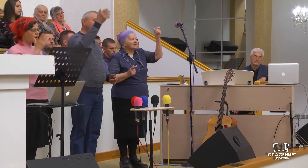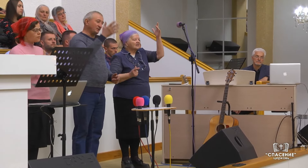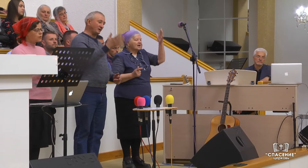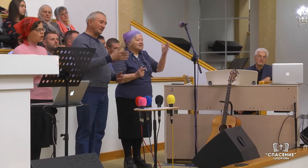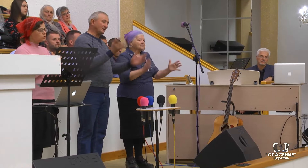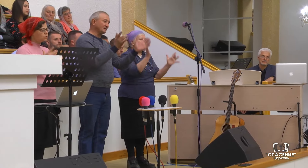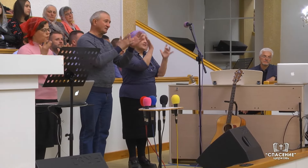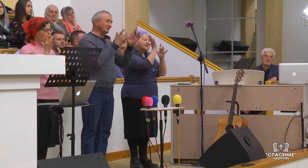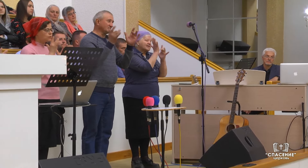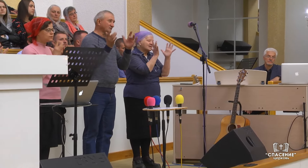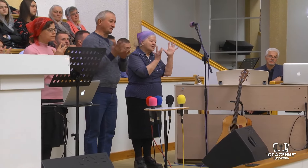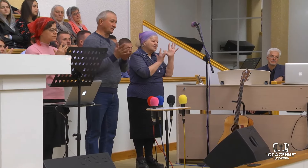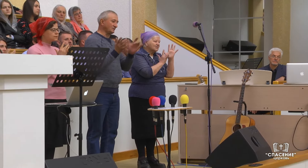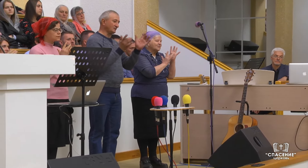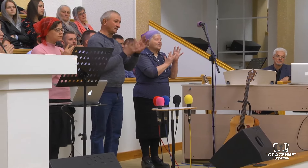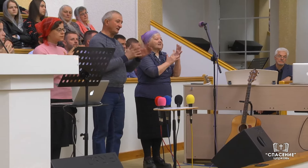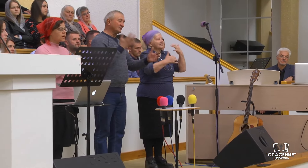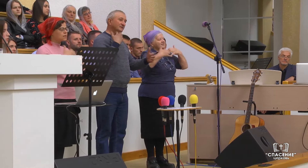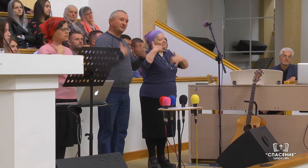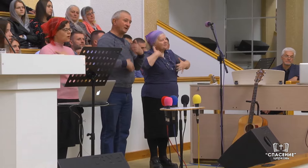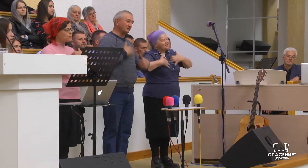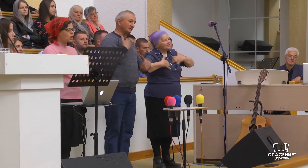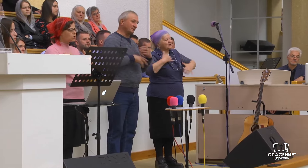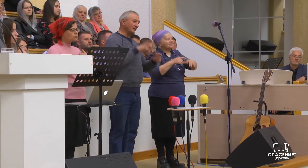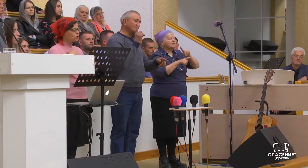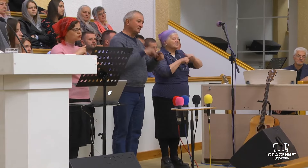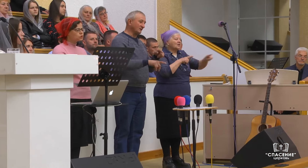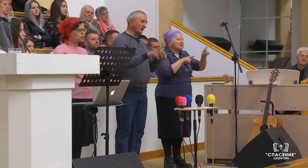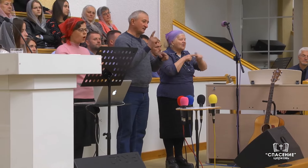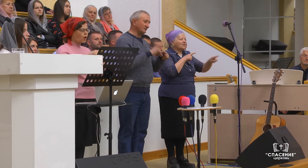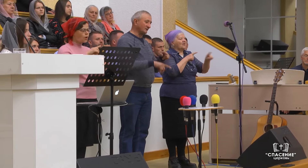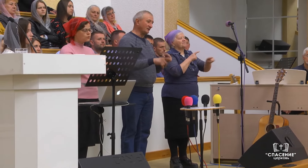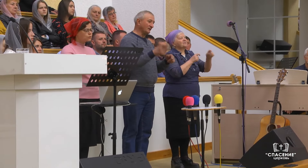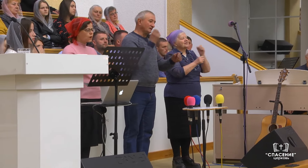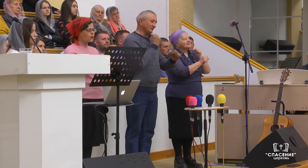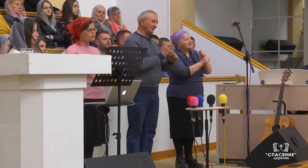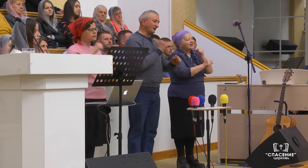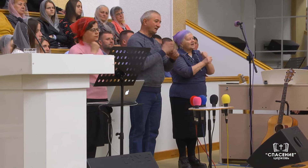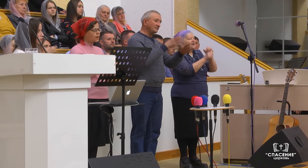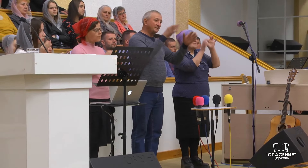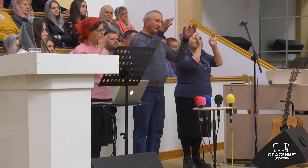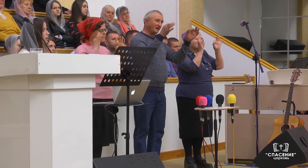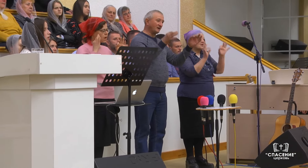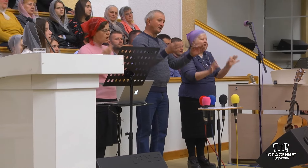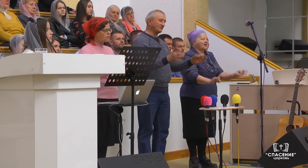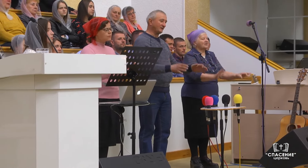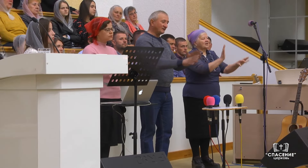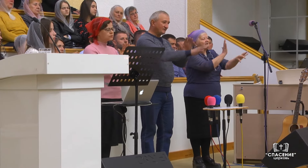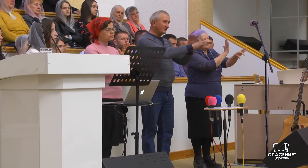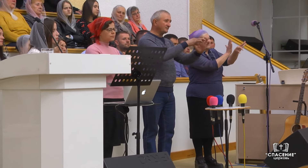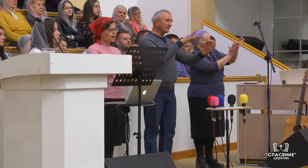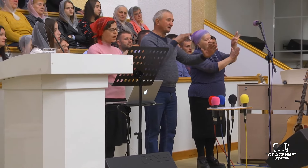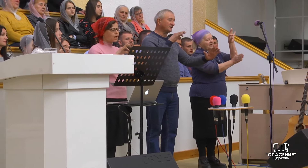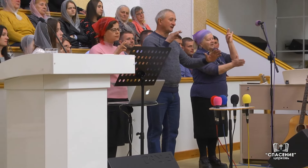Христа. Так спеши скорей сделать верный